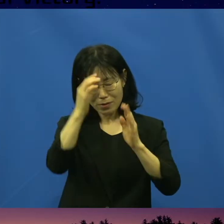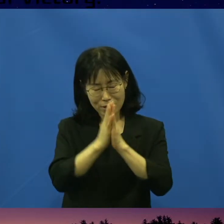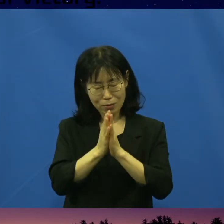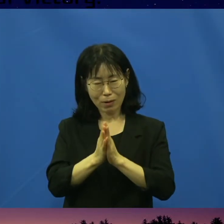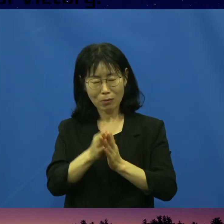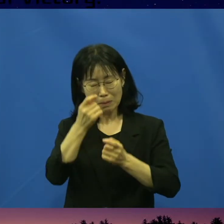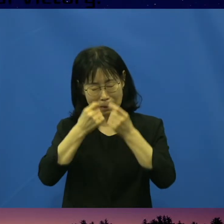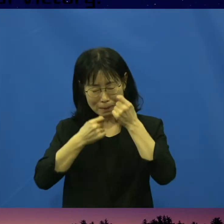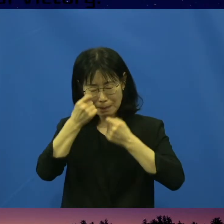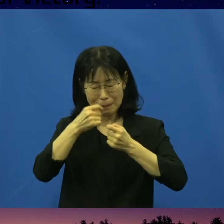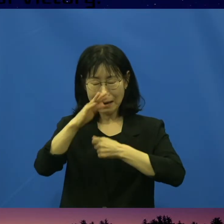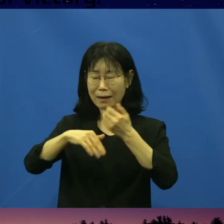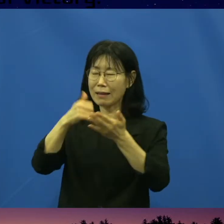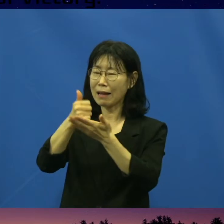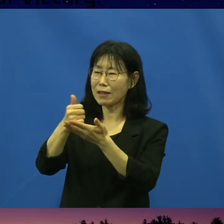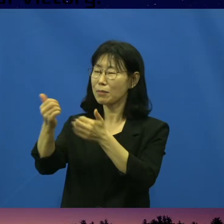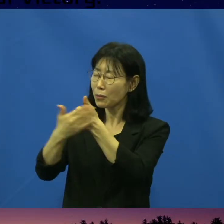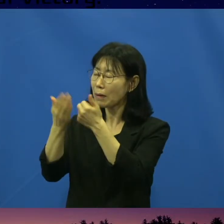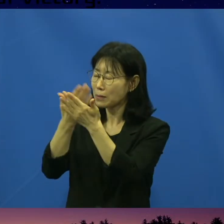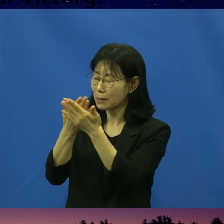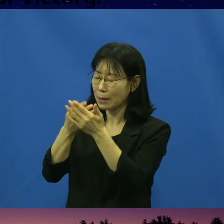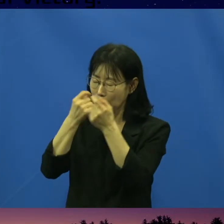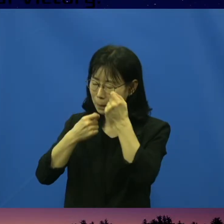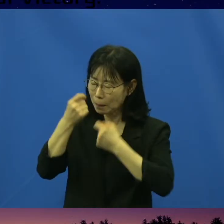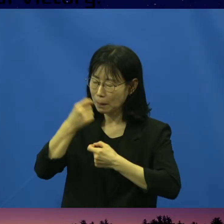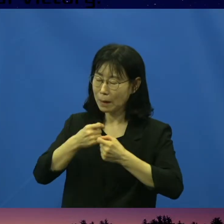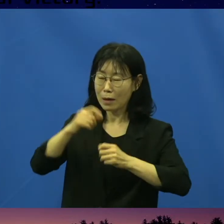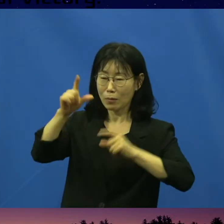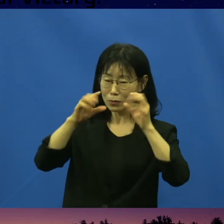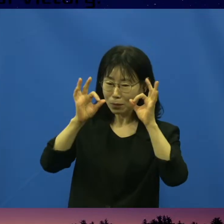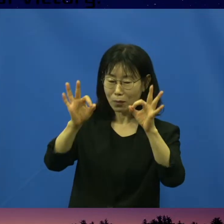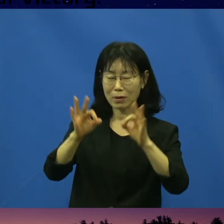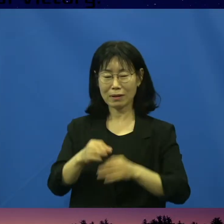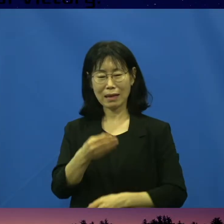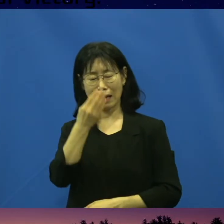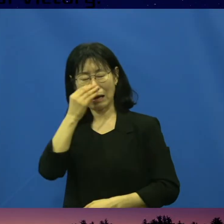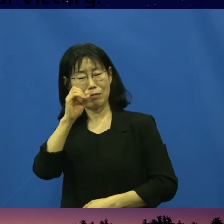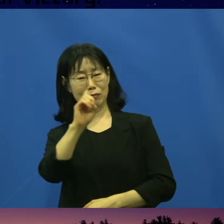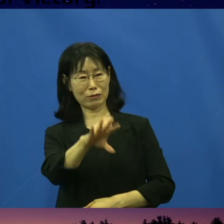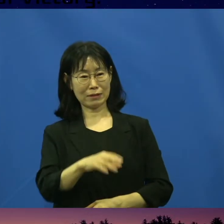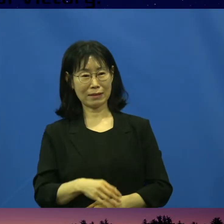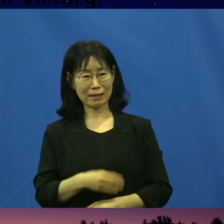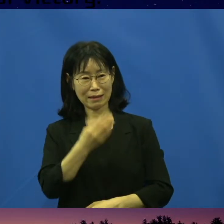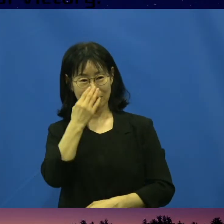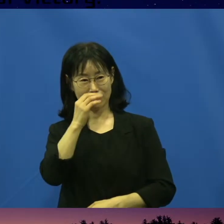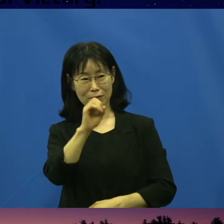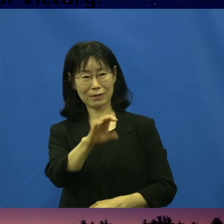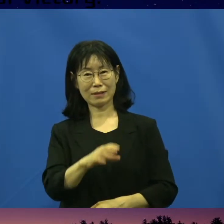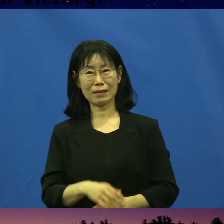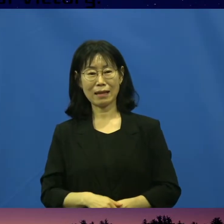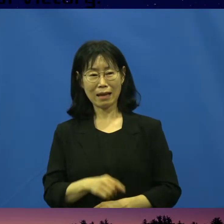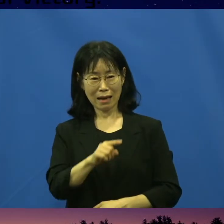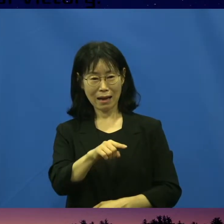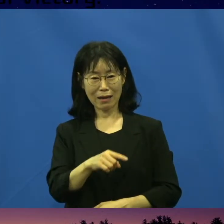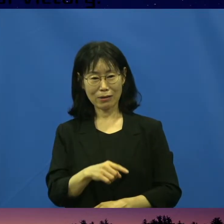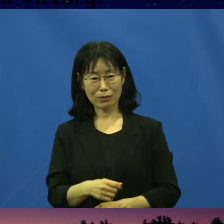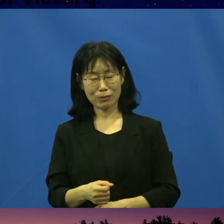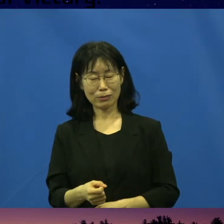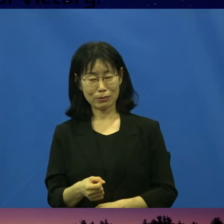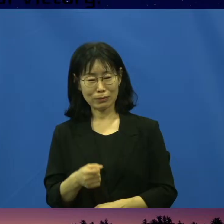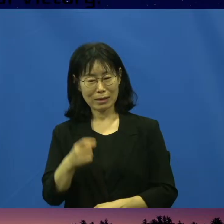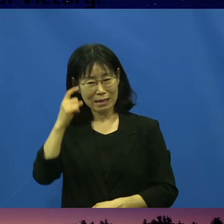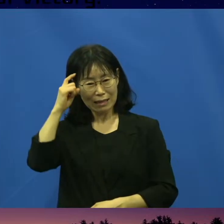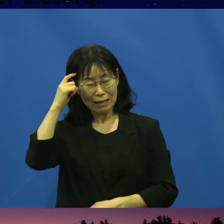뭘 신에게 비냐? 신 지가 처리하면 되지. 뭘 신에게 빌어? 의지가 박약하고